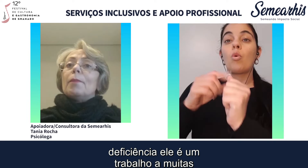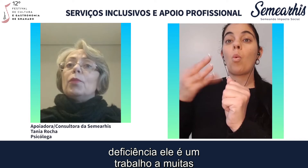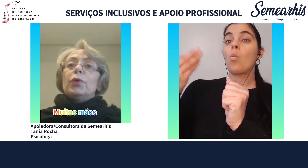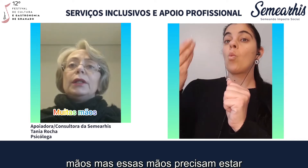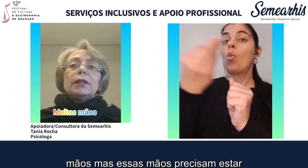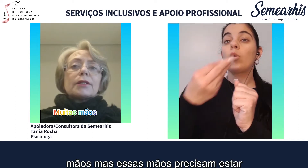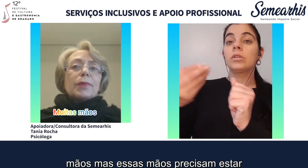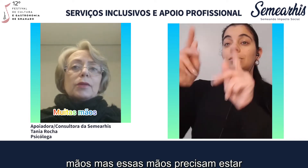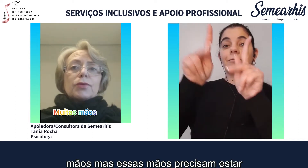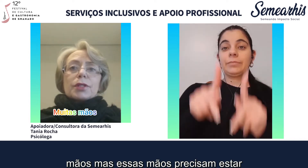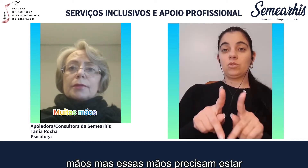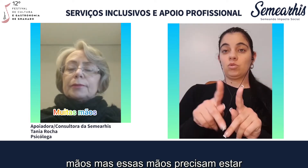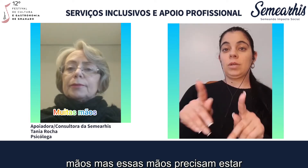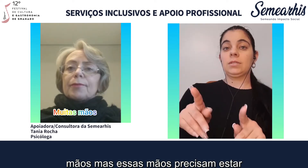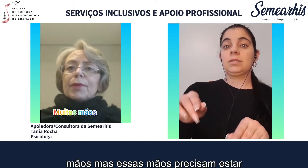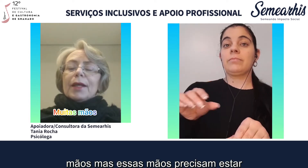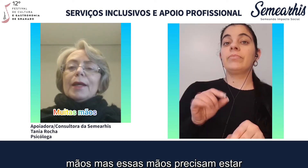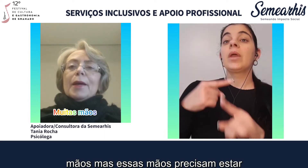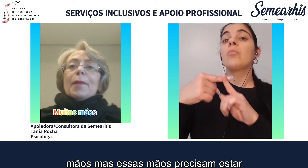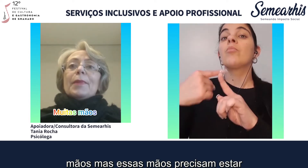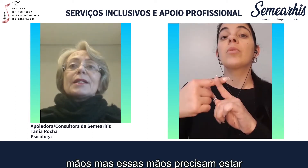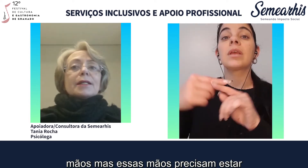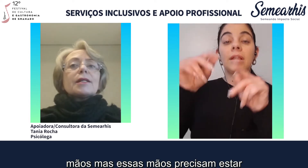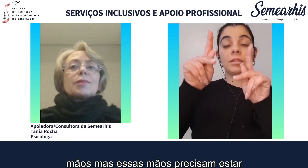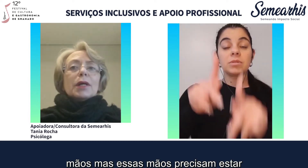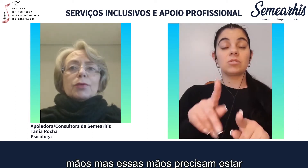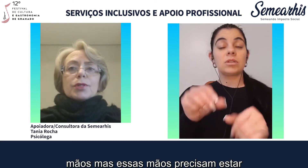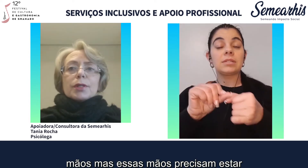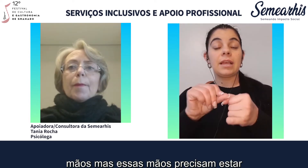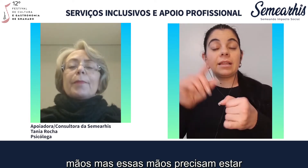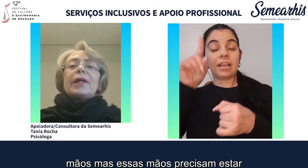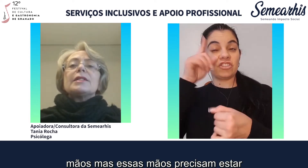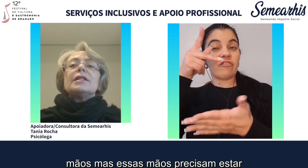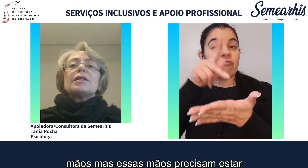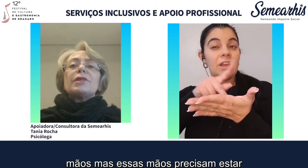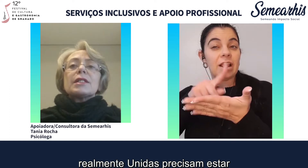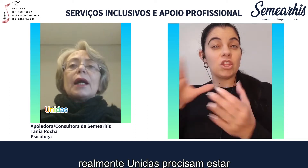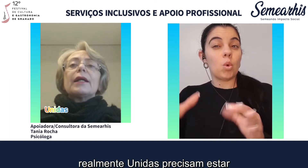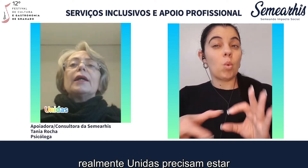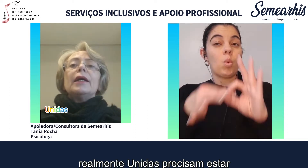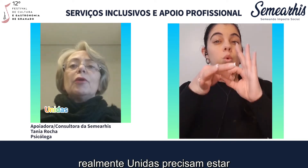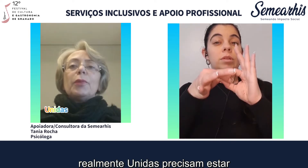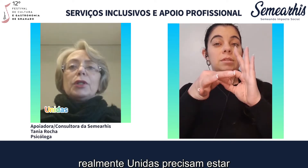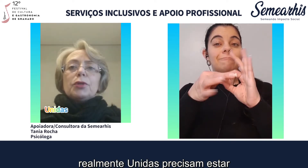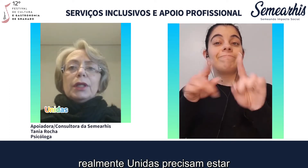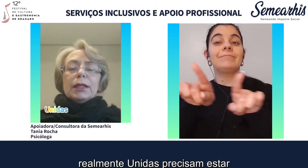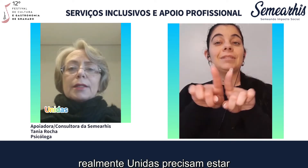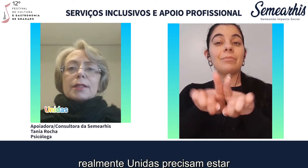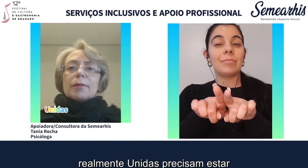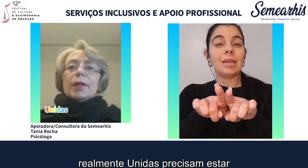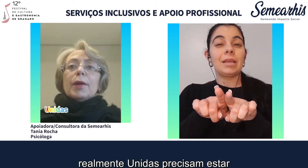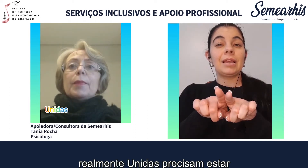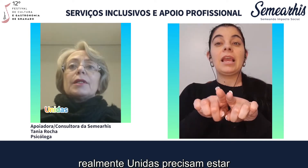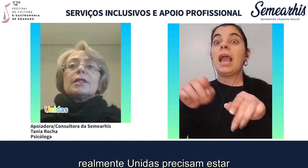a muitas mãos. Mas essas mãos precisam estar realmente